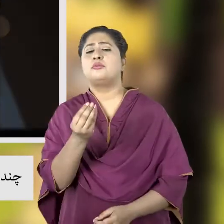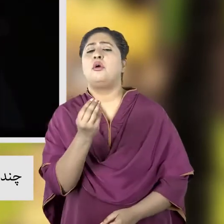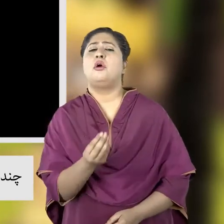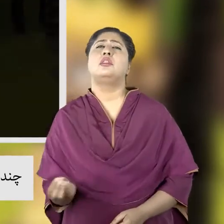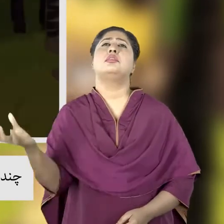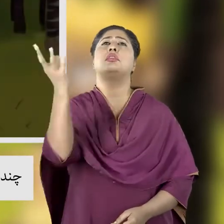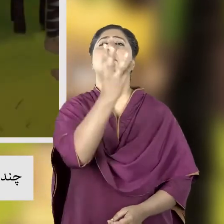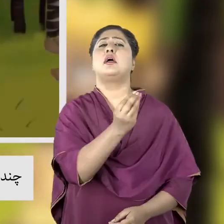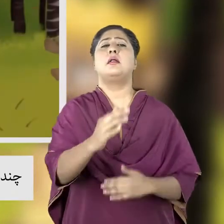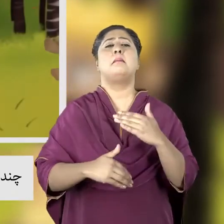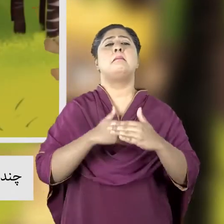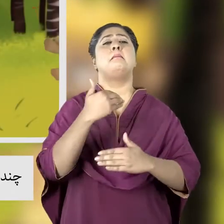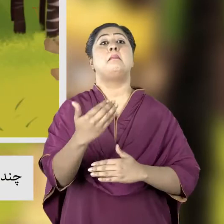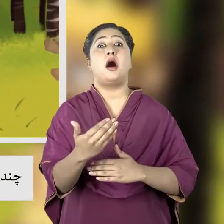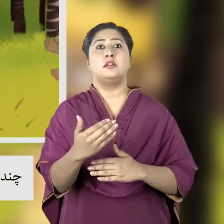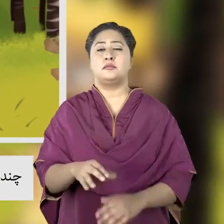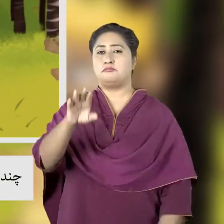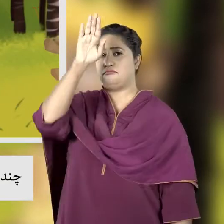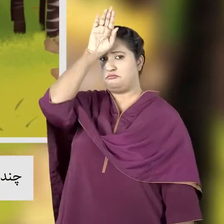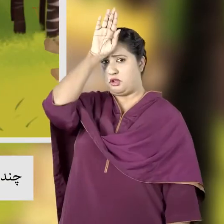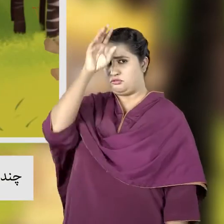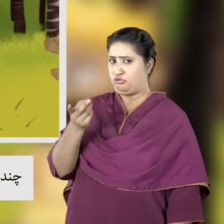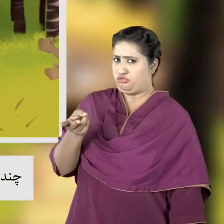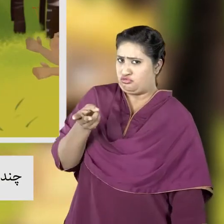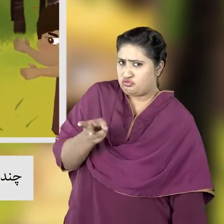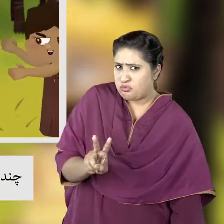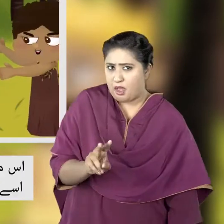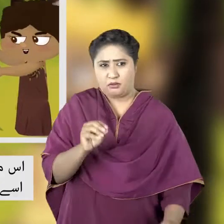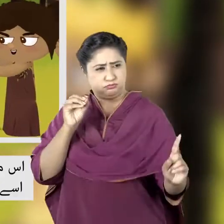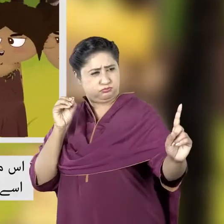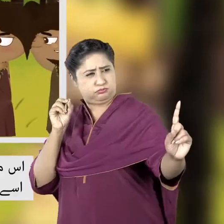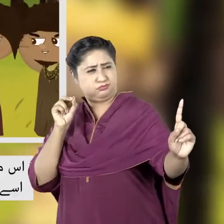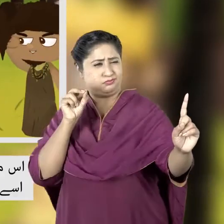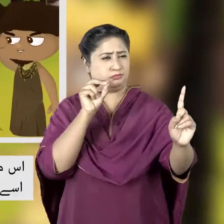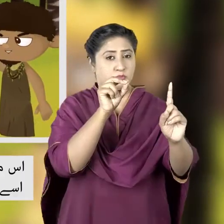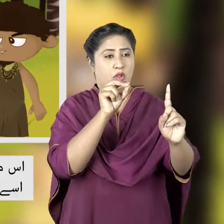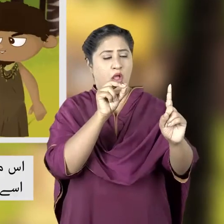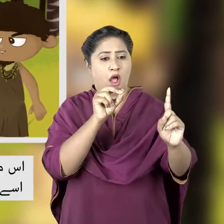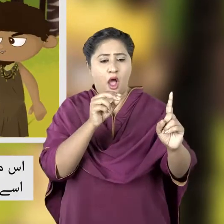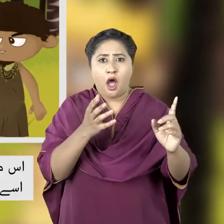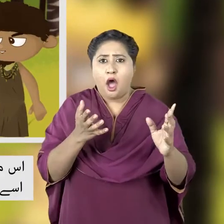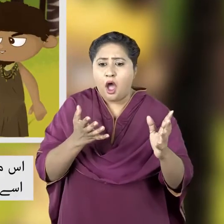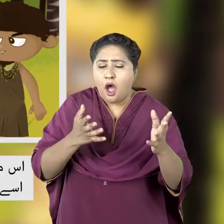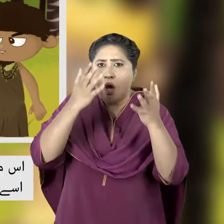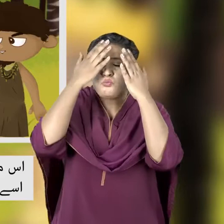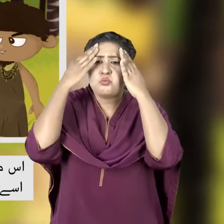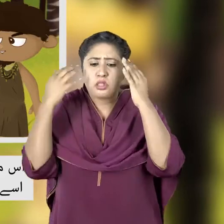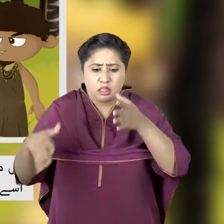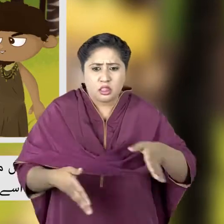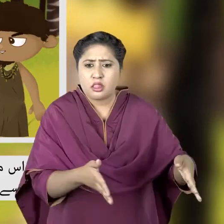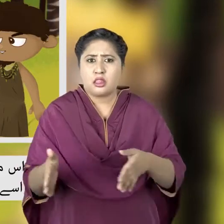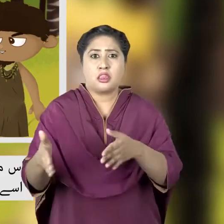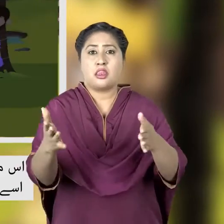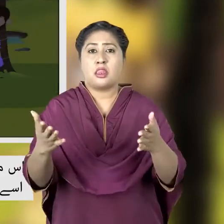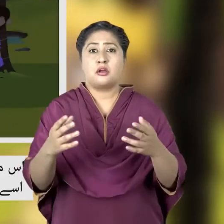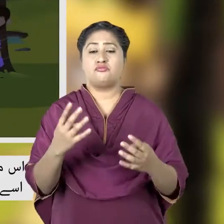چند ہفتوں بعد بادشاہ پھر سے شکار پر گیا اس مرتبہ وہ کھو گیا اور جنگل کی مقامی لوگوں